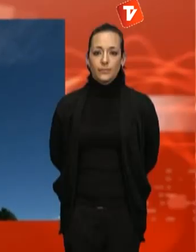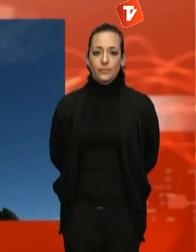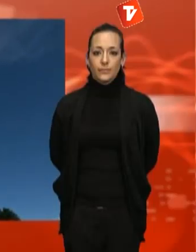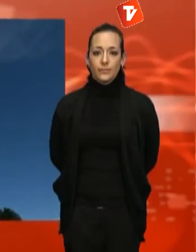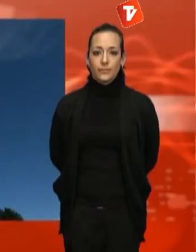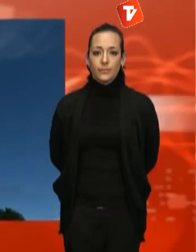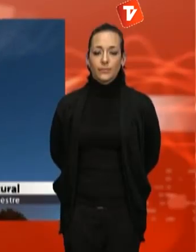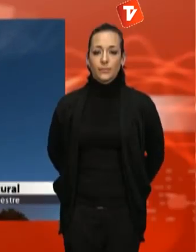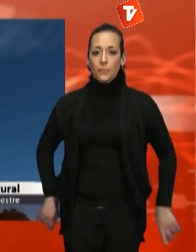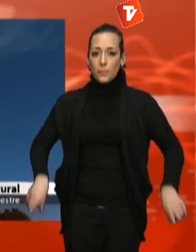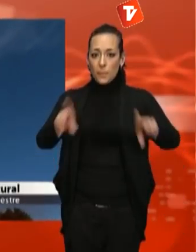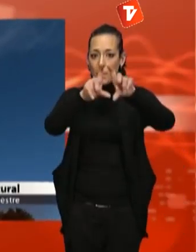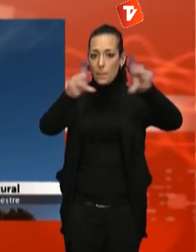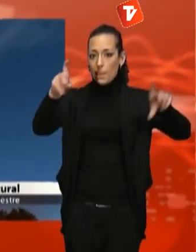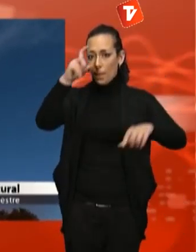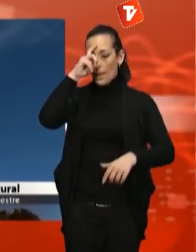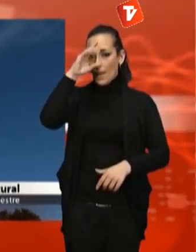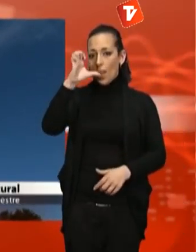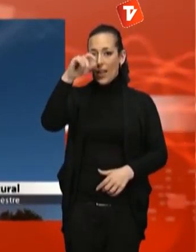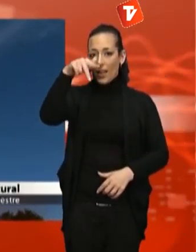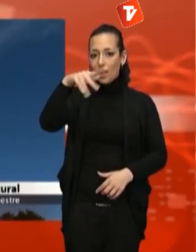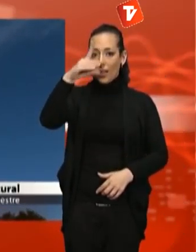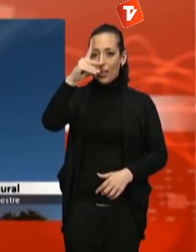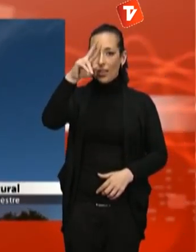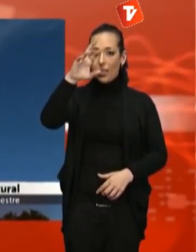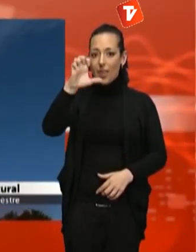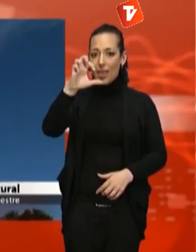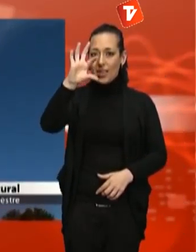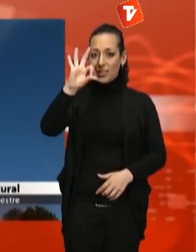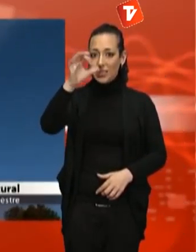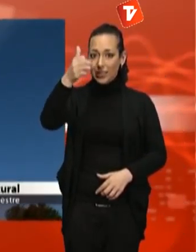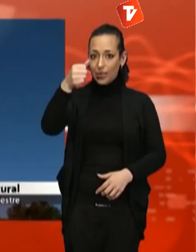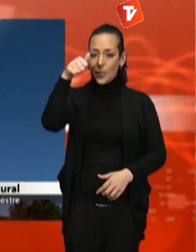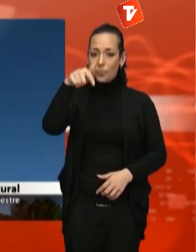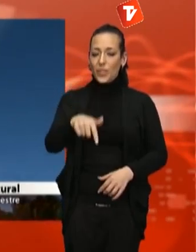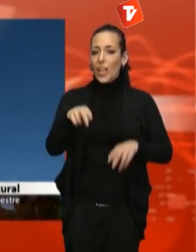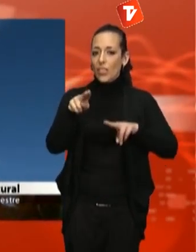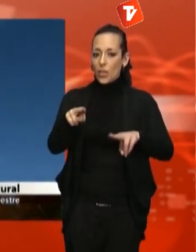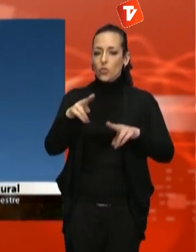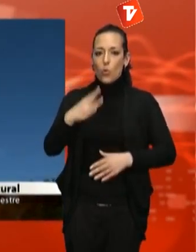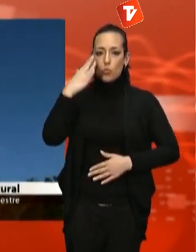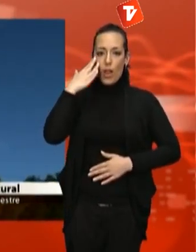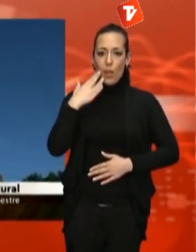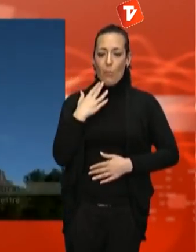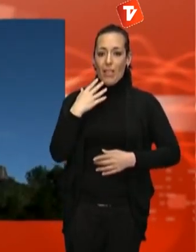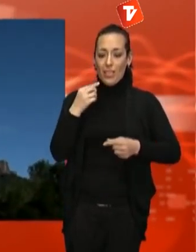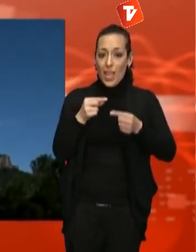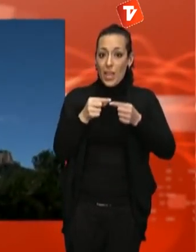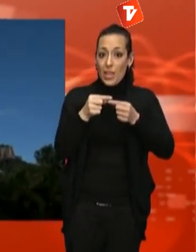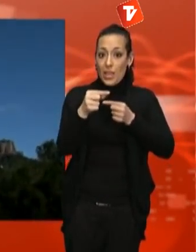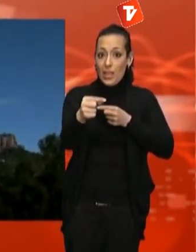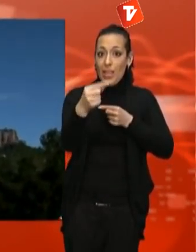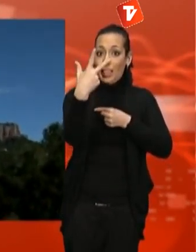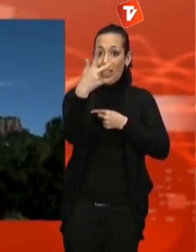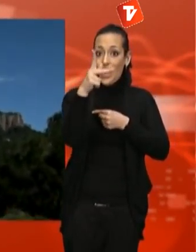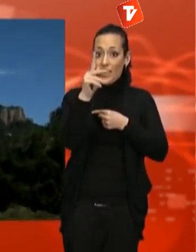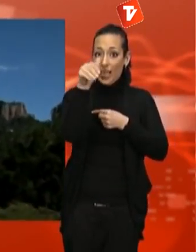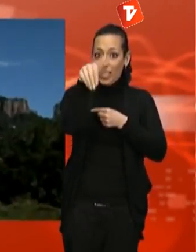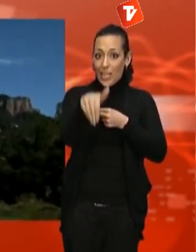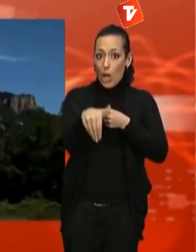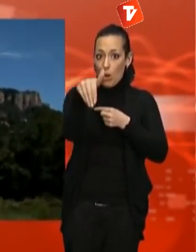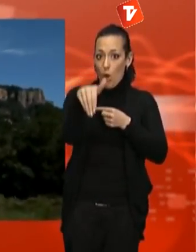La companyia elèctrica Endesa ha renovat aquest dijous al matí un tram de 3 quilòmetres de la línia de mitja tensió que passa pel Parc Natural de